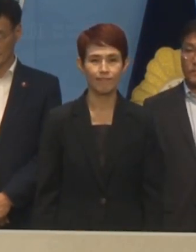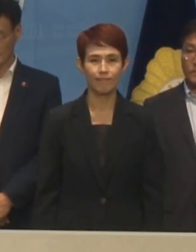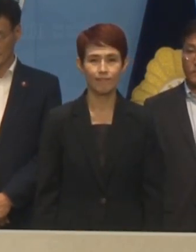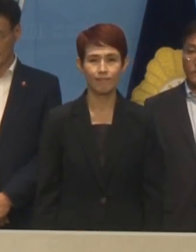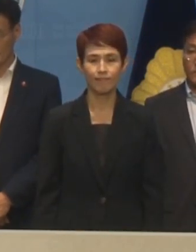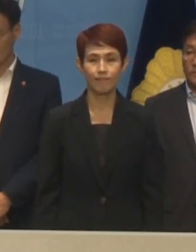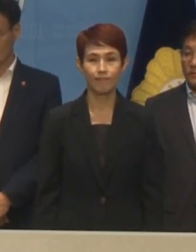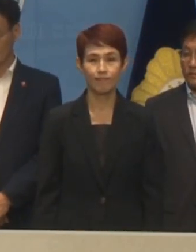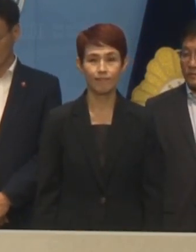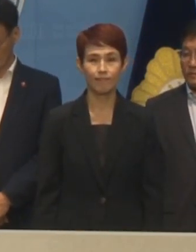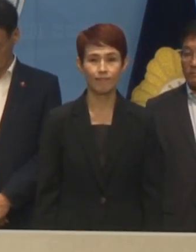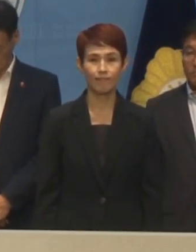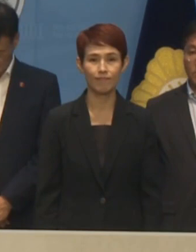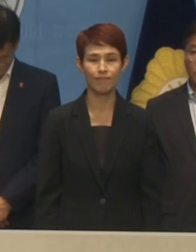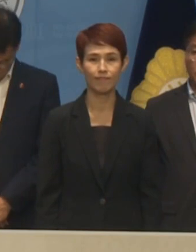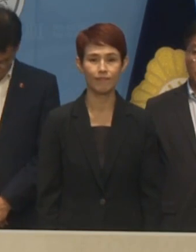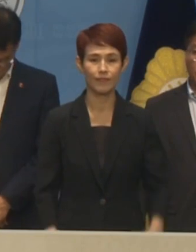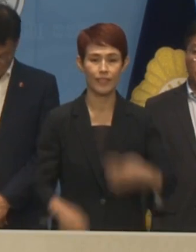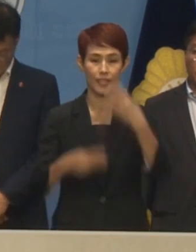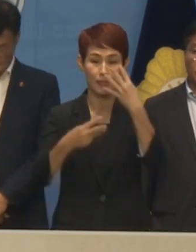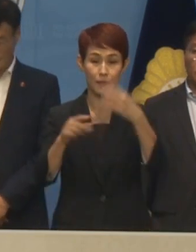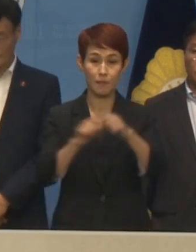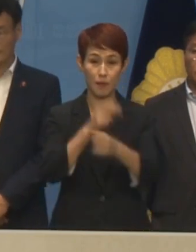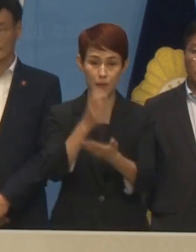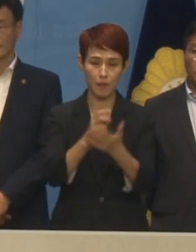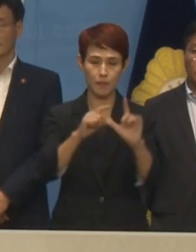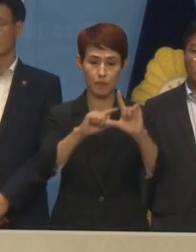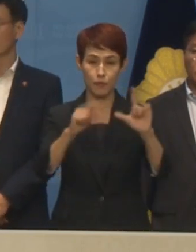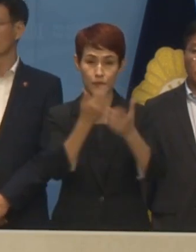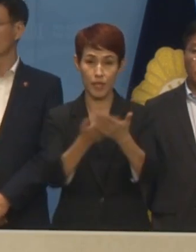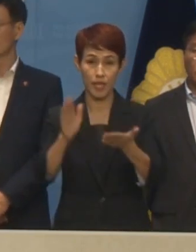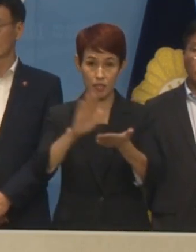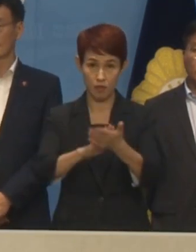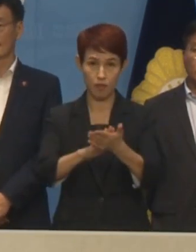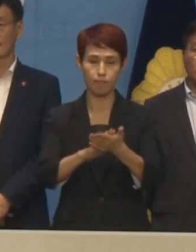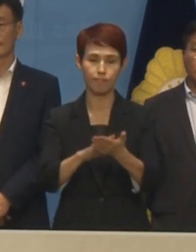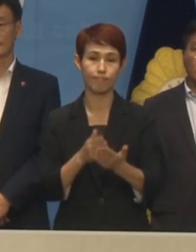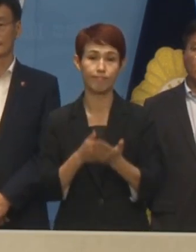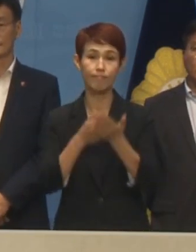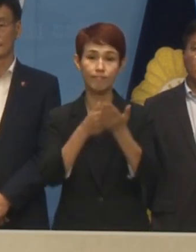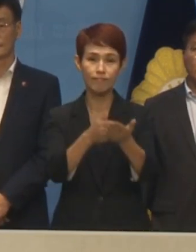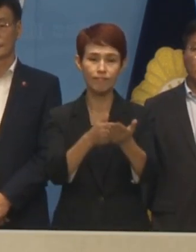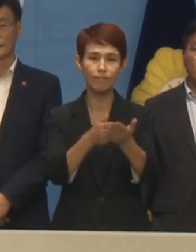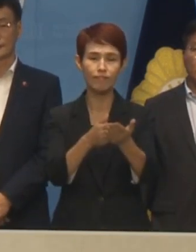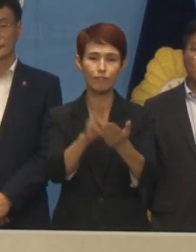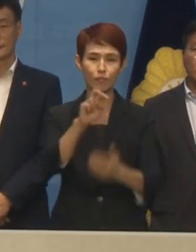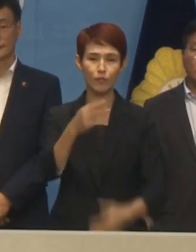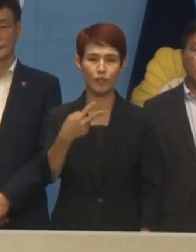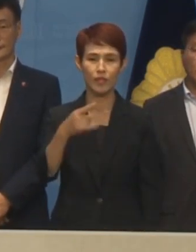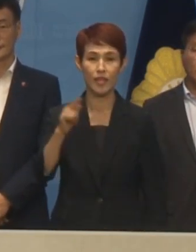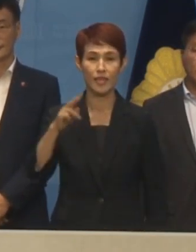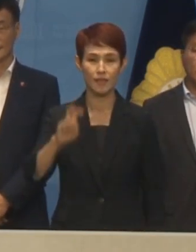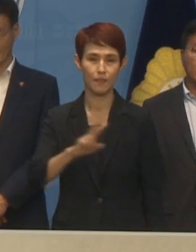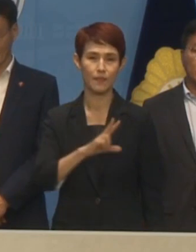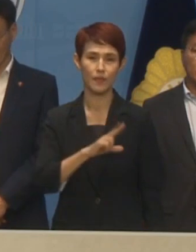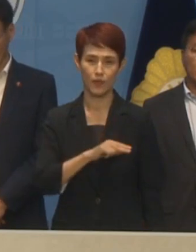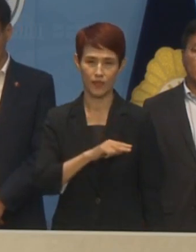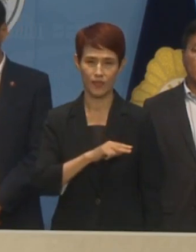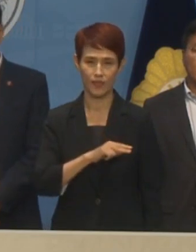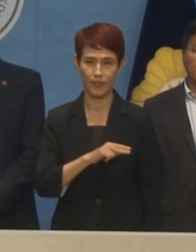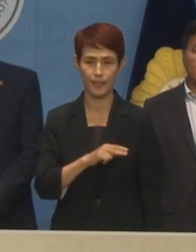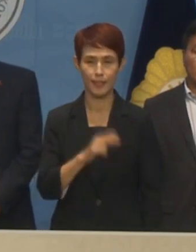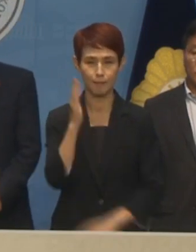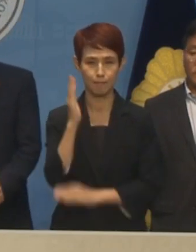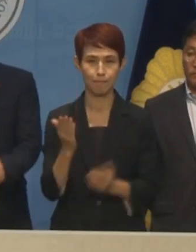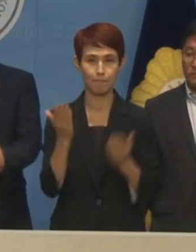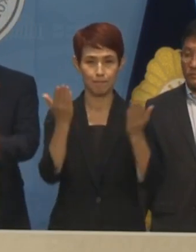이어서 오늘 제주 4.3 특별법 일부 개정안을 대표 발의한 더불어민주당 제주시가 국회의원 문대림 의원님의 기자회견문